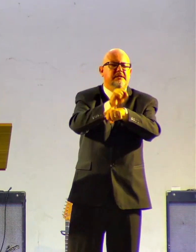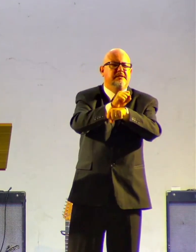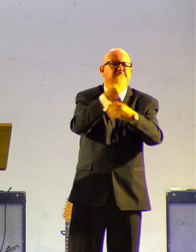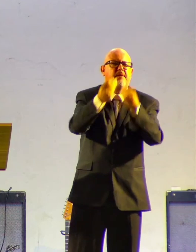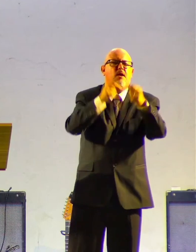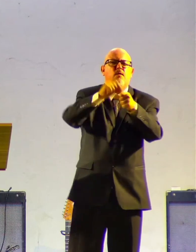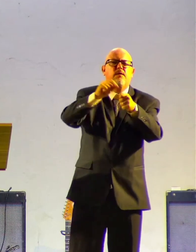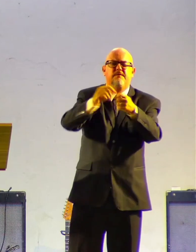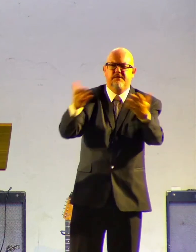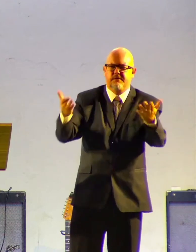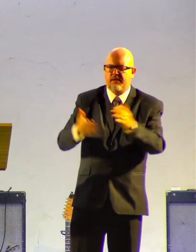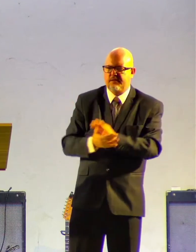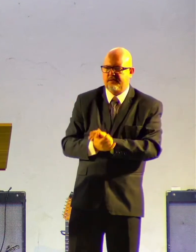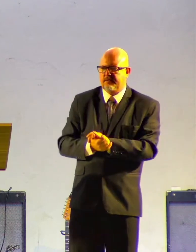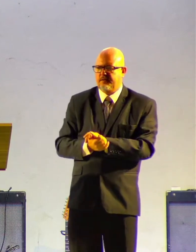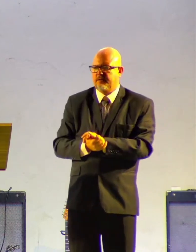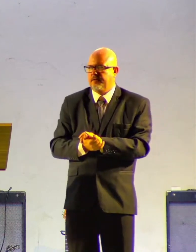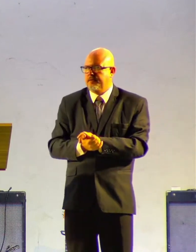esperaríamos que Ele fizesse.